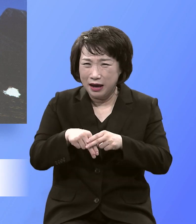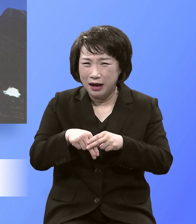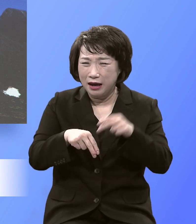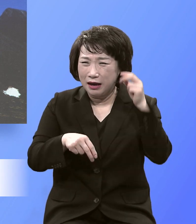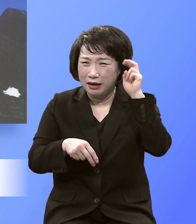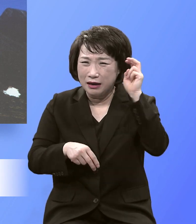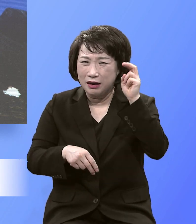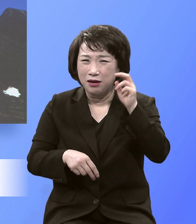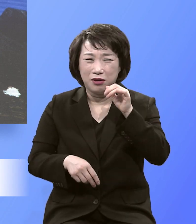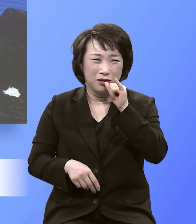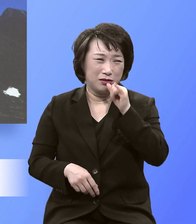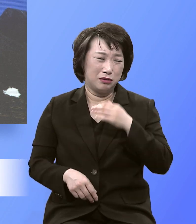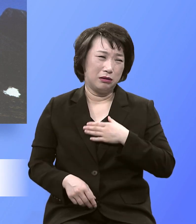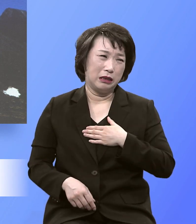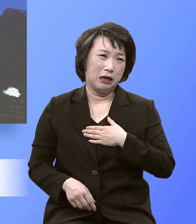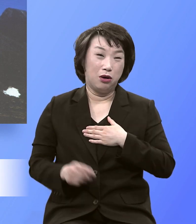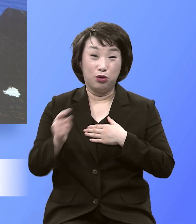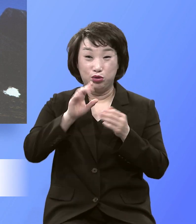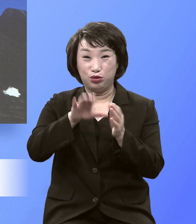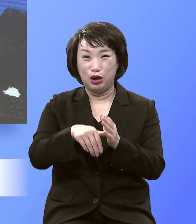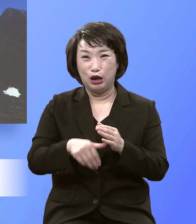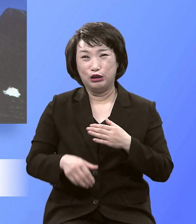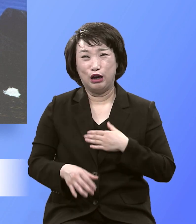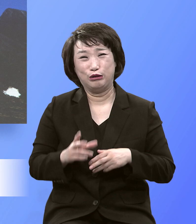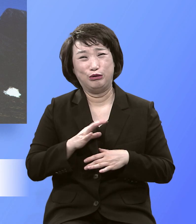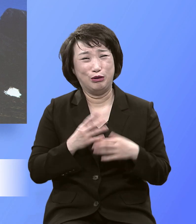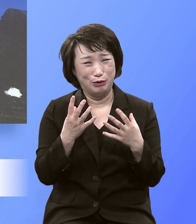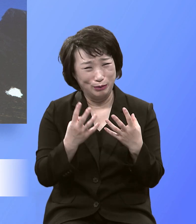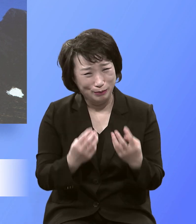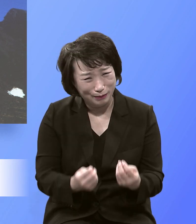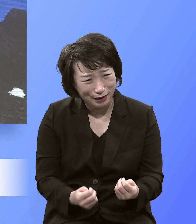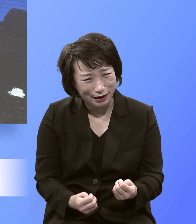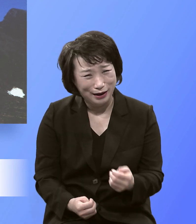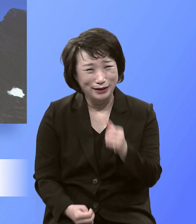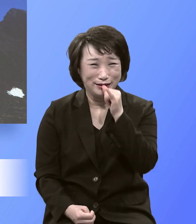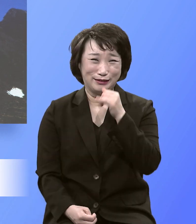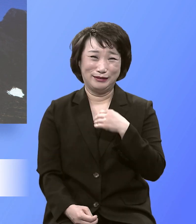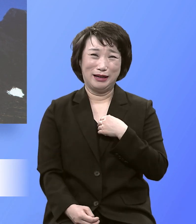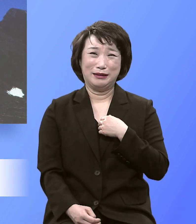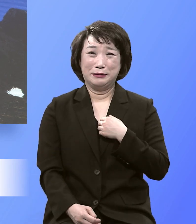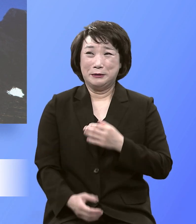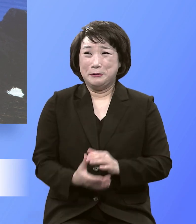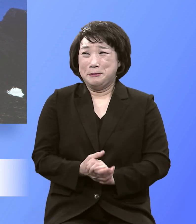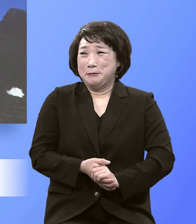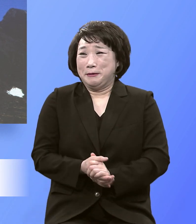생각할 때 어떤 때는 굉장히 두려워요.